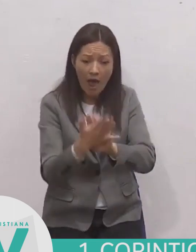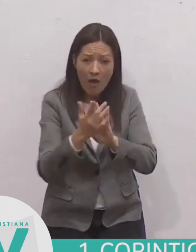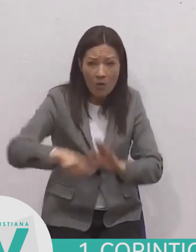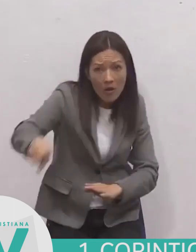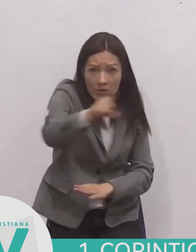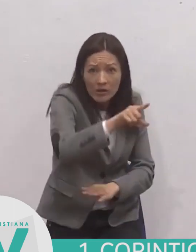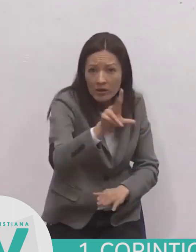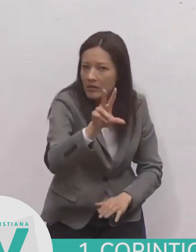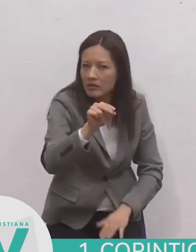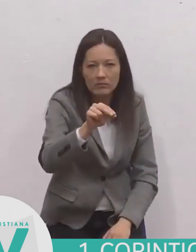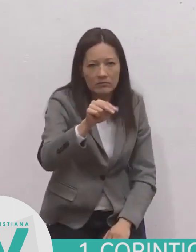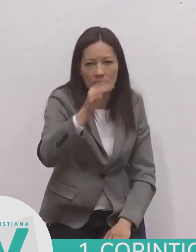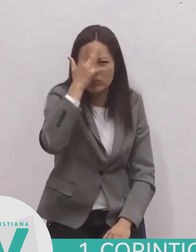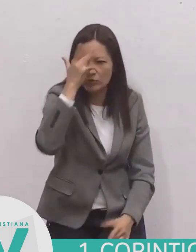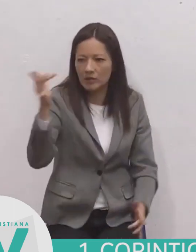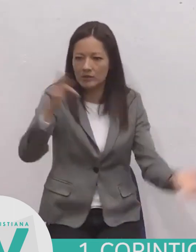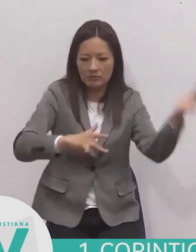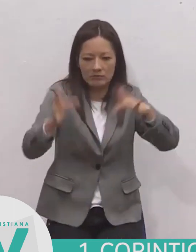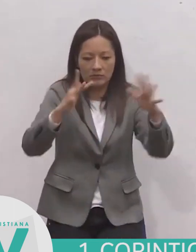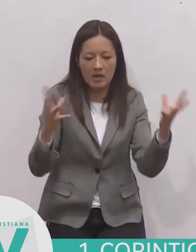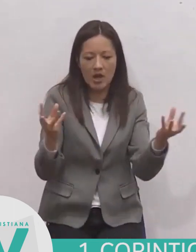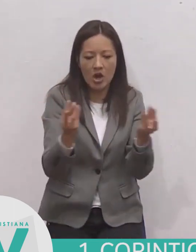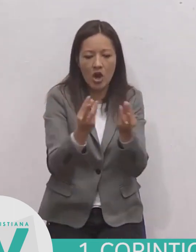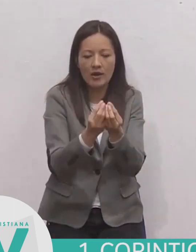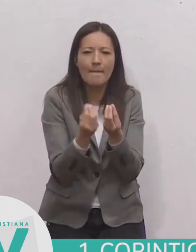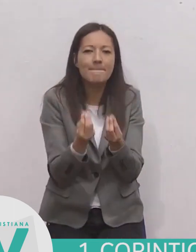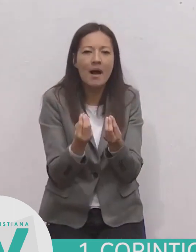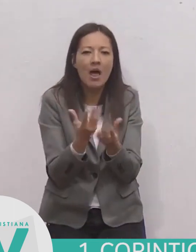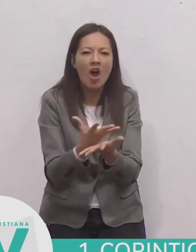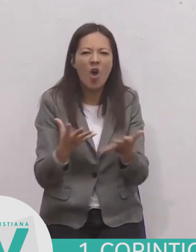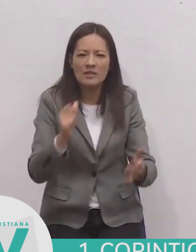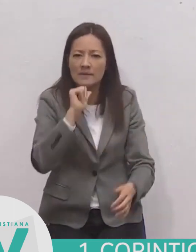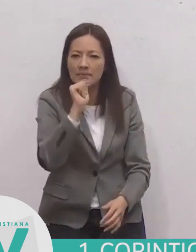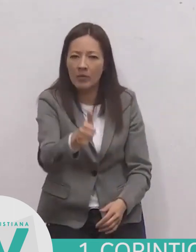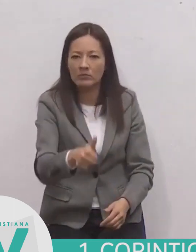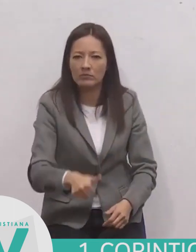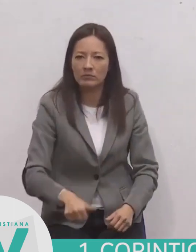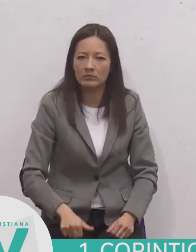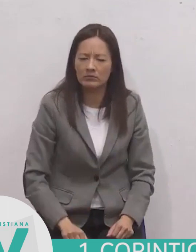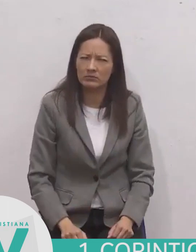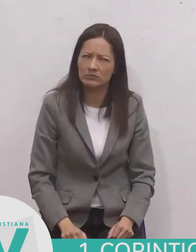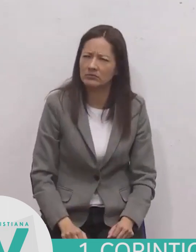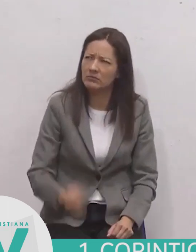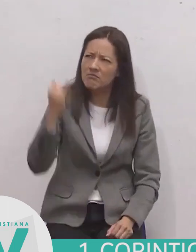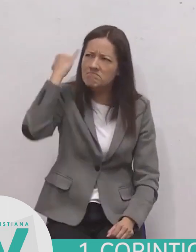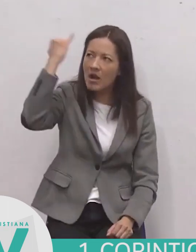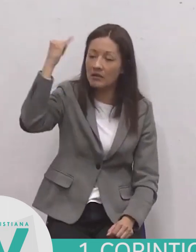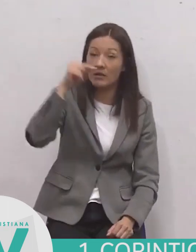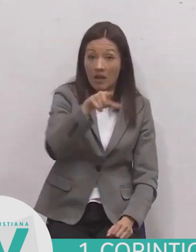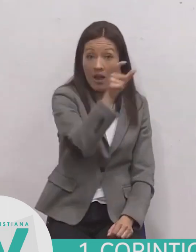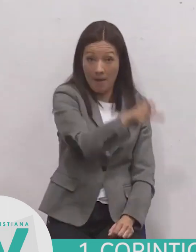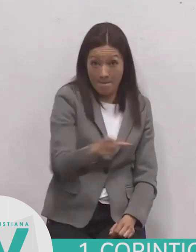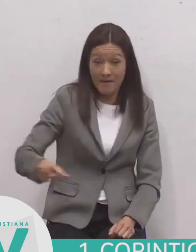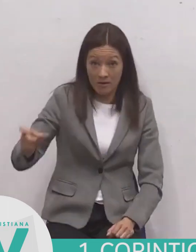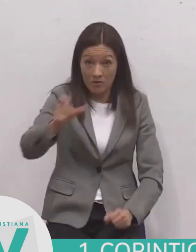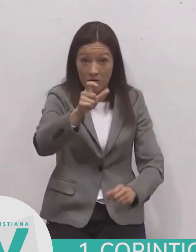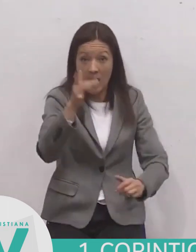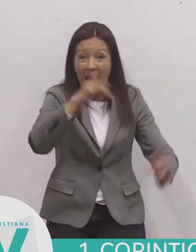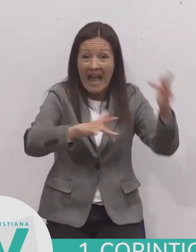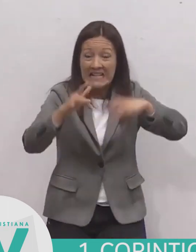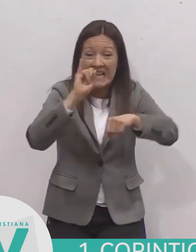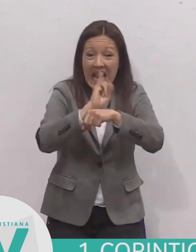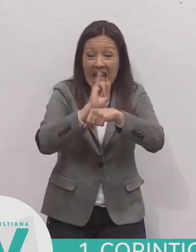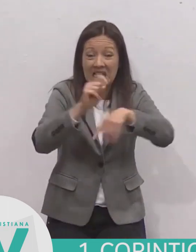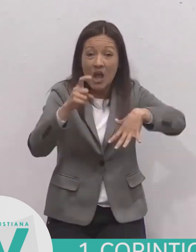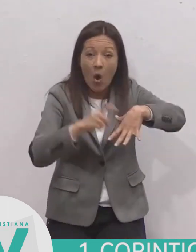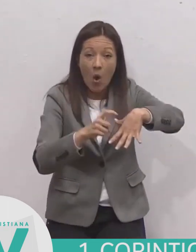lo mejor, sino para lo peor. Imagínense. Esta gente de Corinto estaba